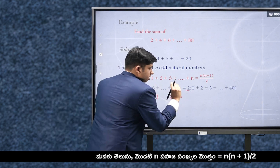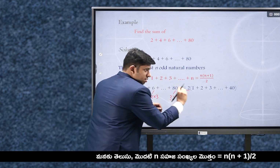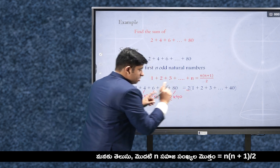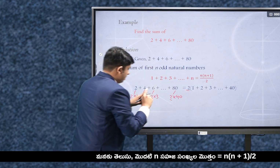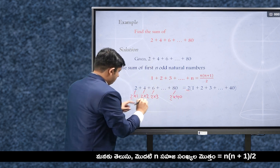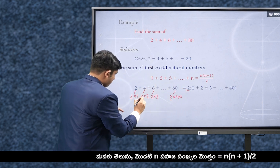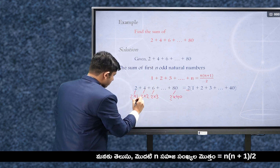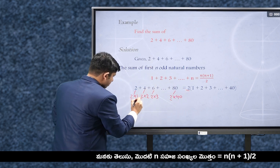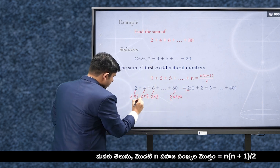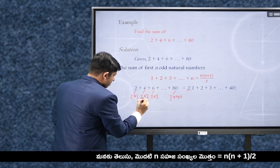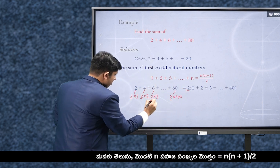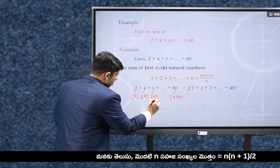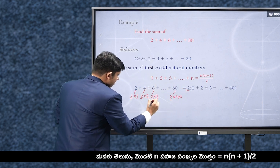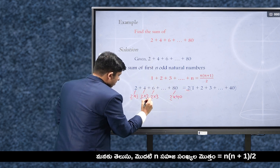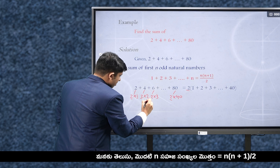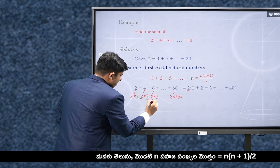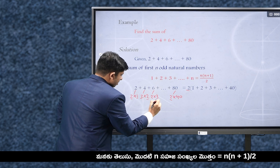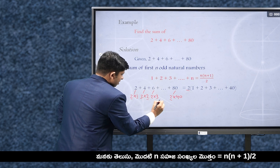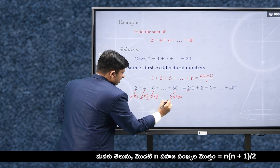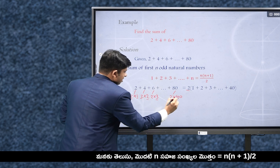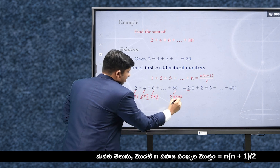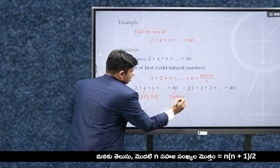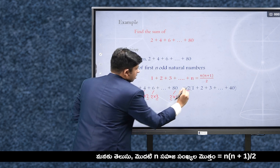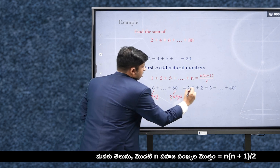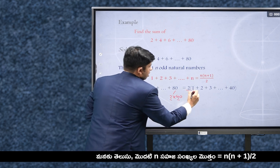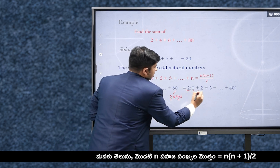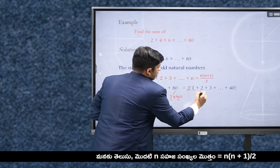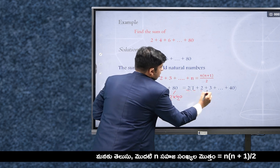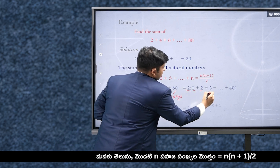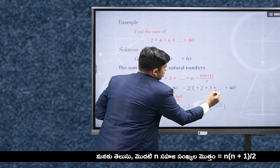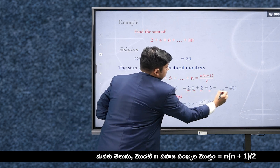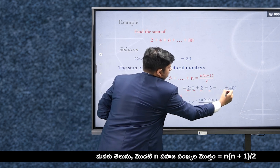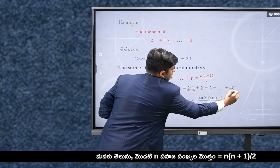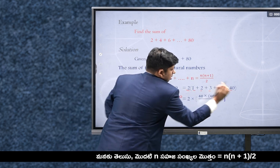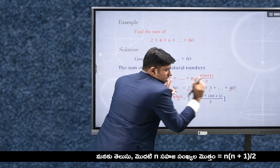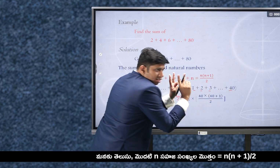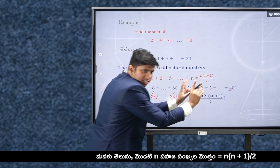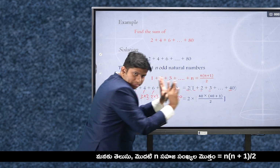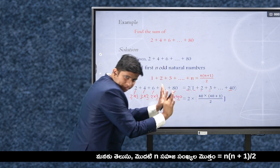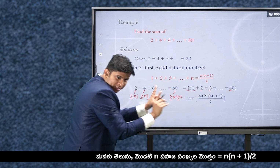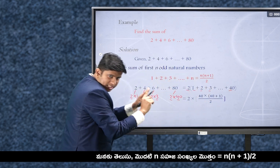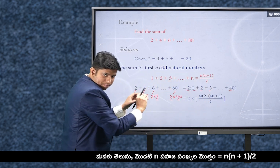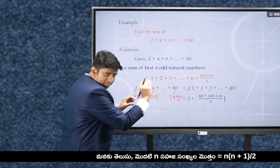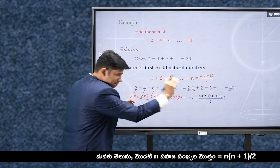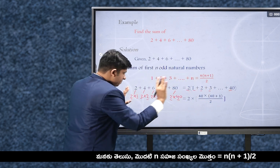మనకు తెలుసు మొదటి n సహజ సంఖ్యల మొత్తం n ఇంటూ n ప్లస్ 1 బై 2.